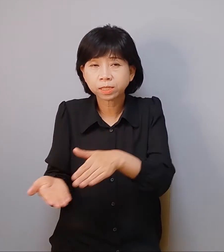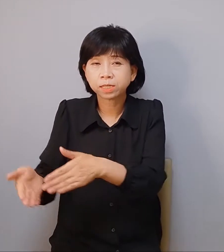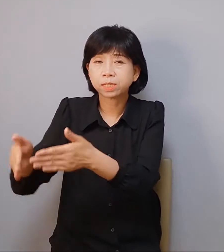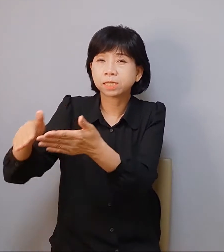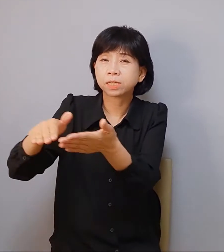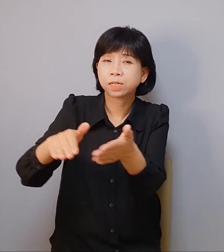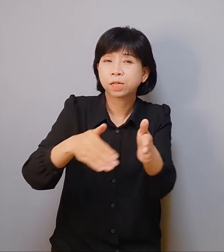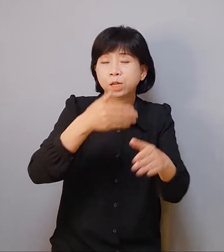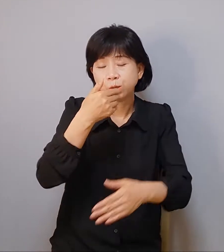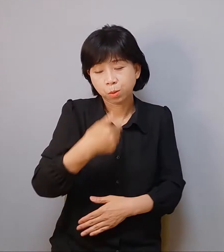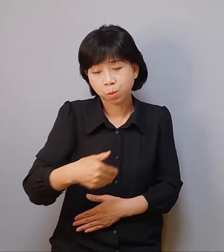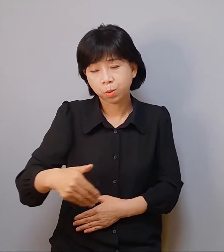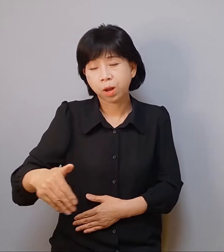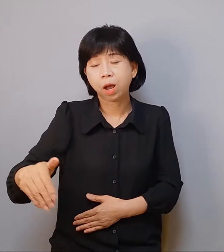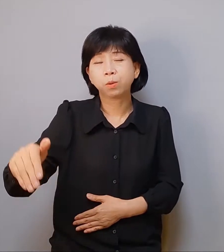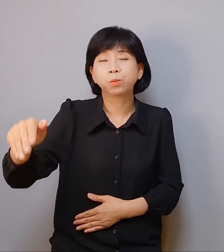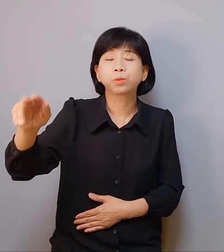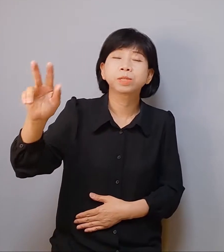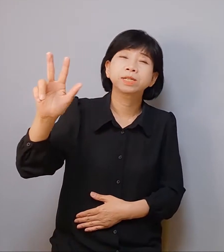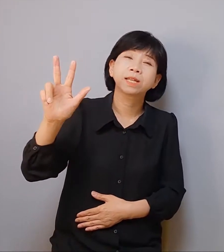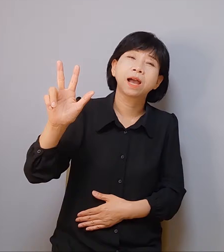좁은 길로